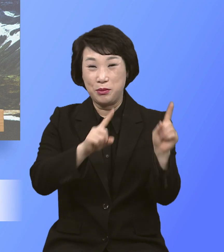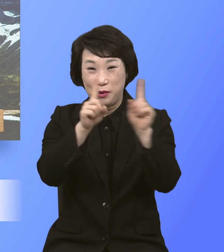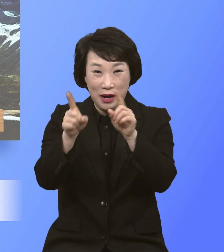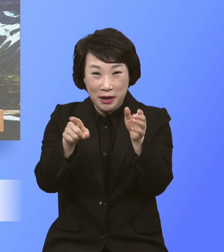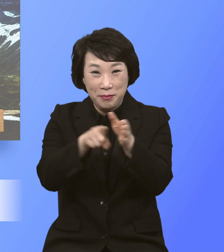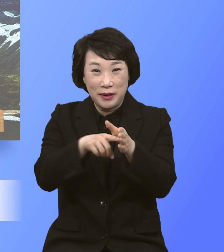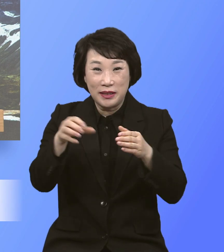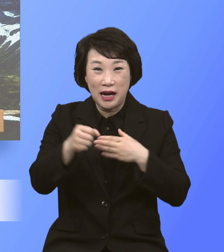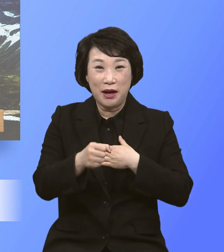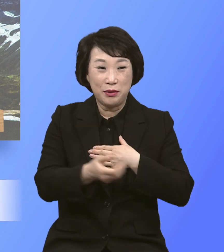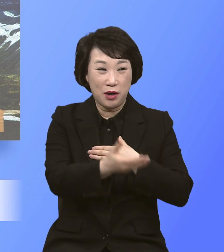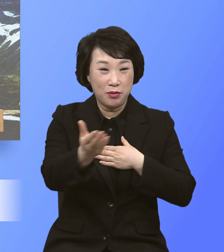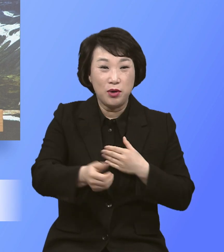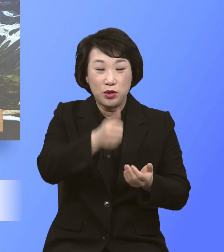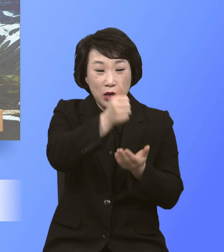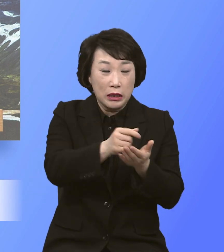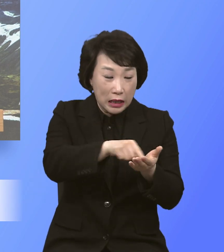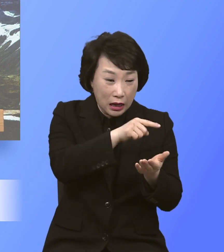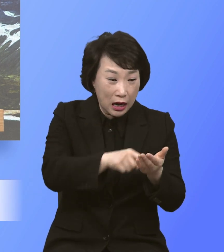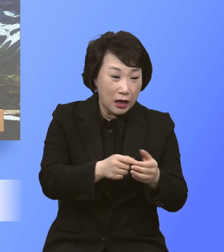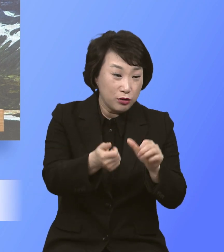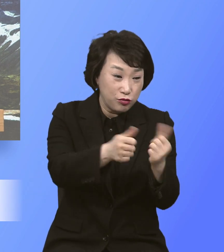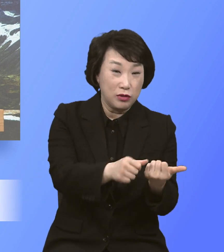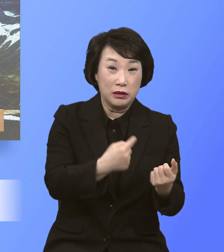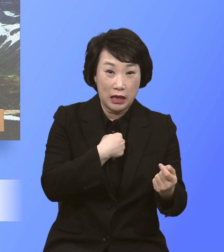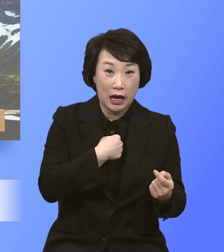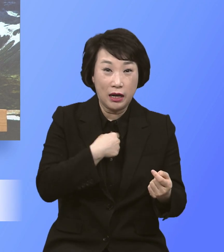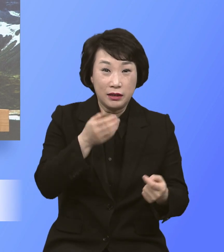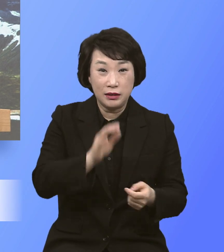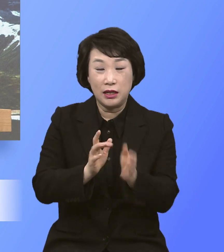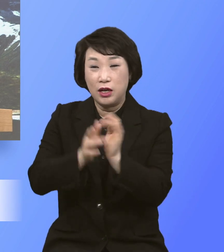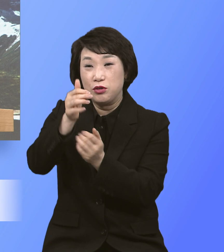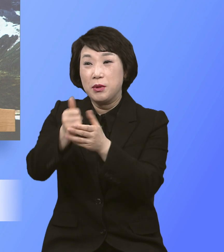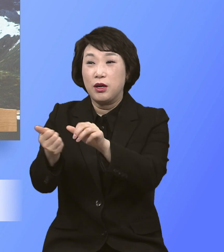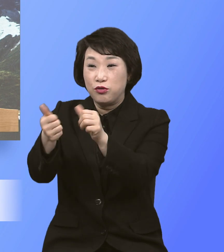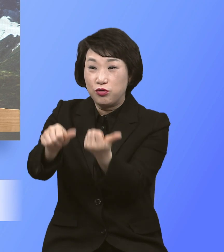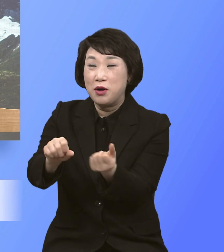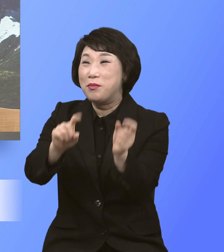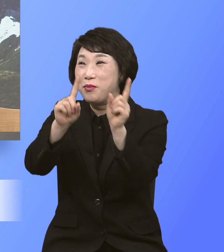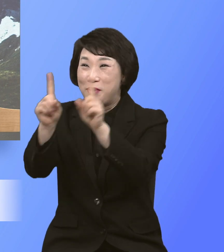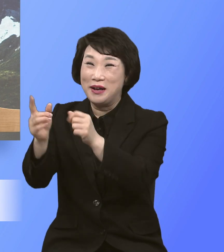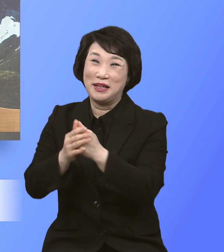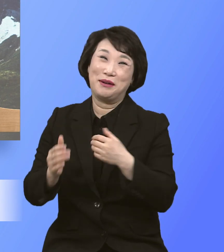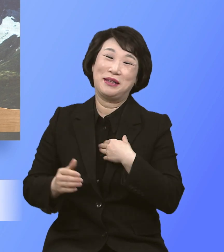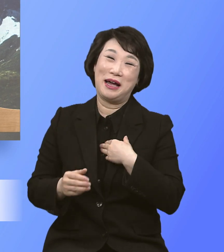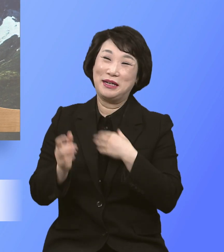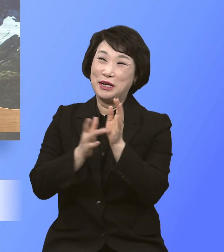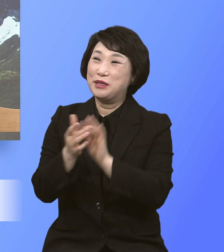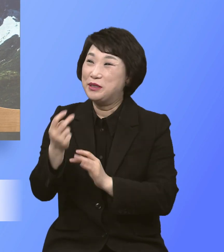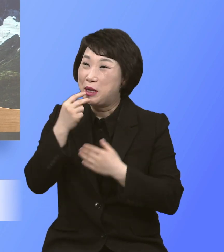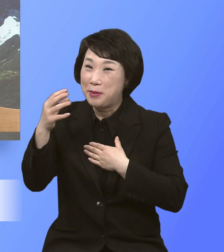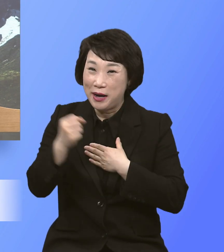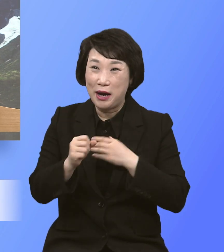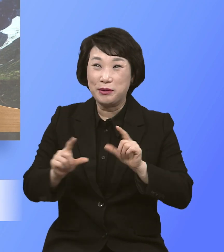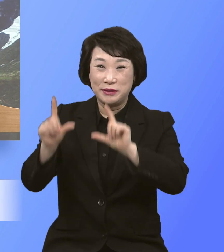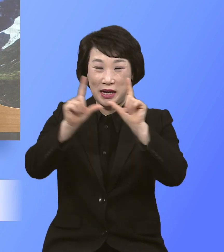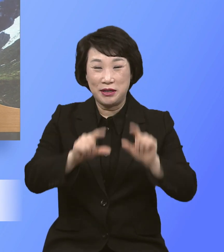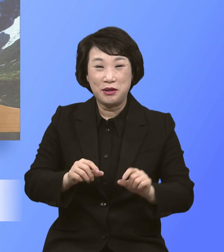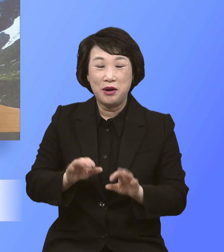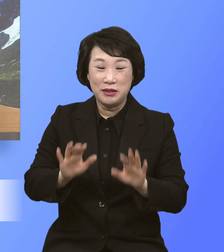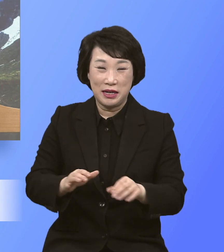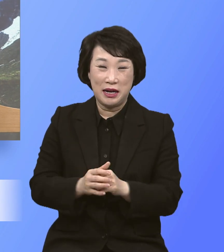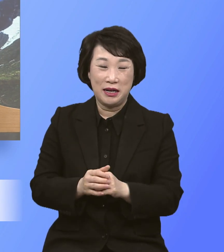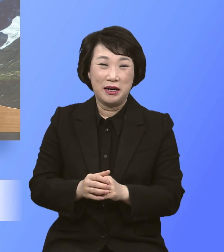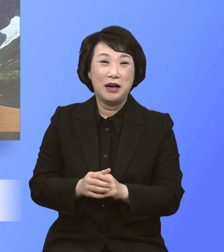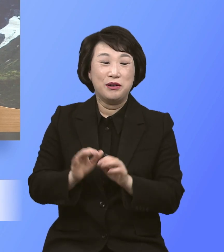믿음으로 죄값으로 죽었으나 예수 그리스도의 죽으심과 부활로 그 생명으로 우리는